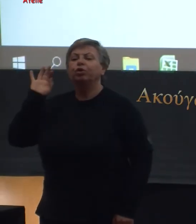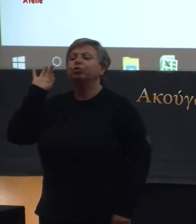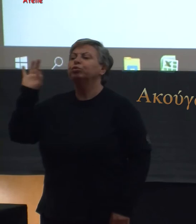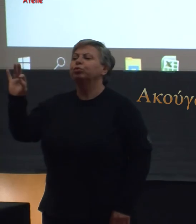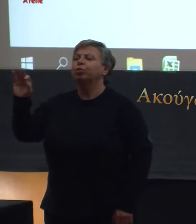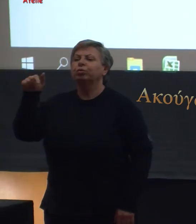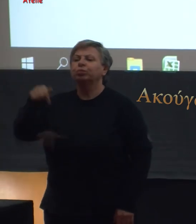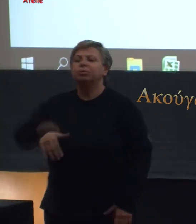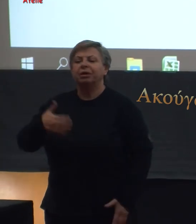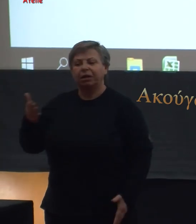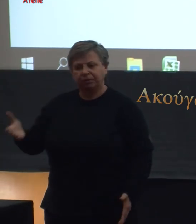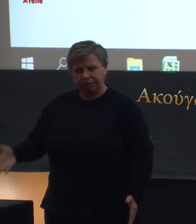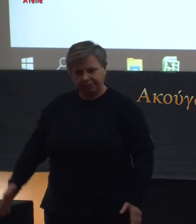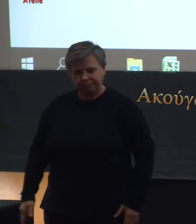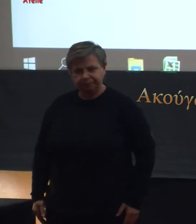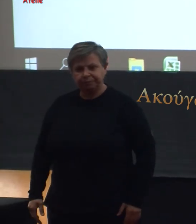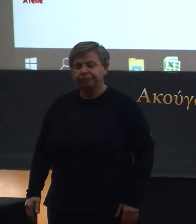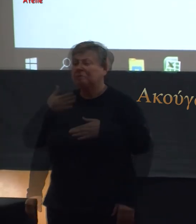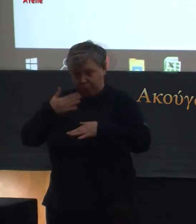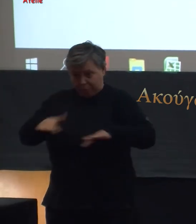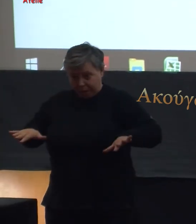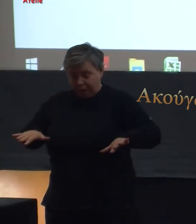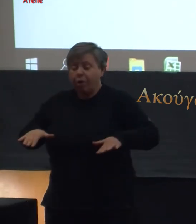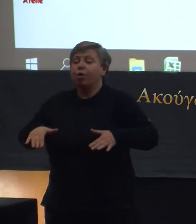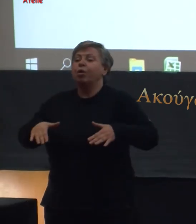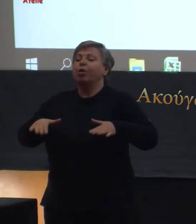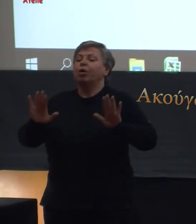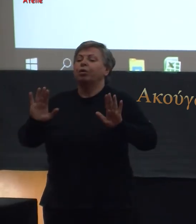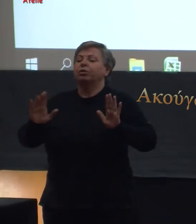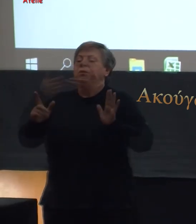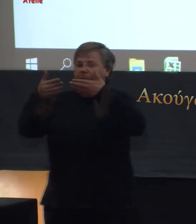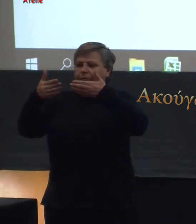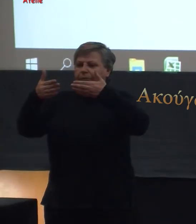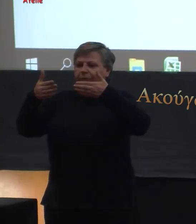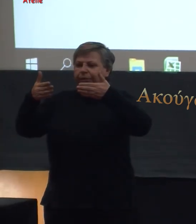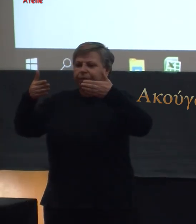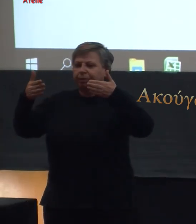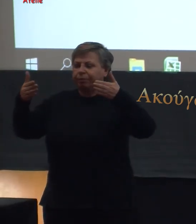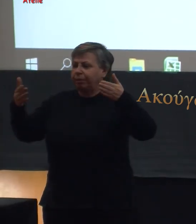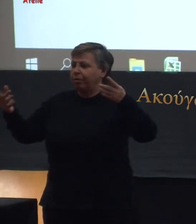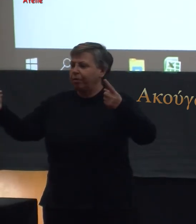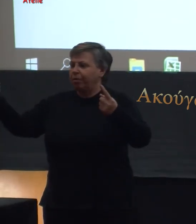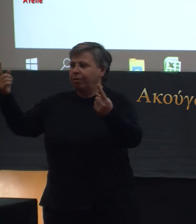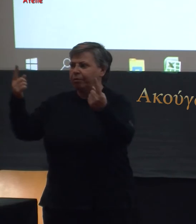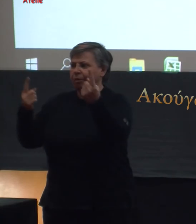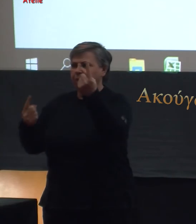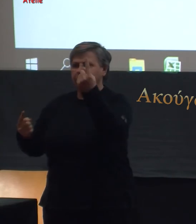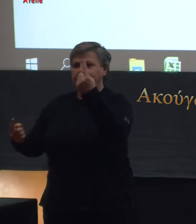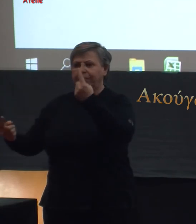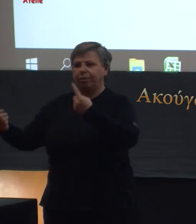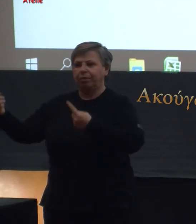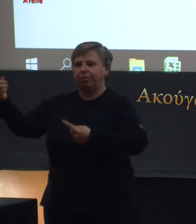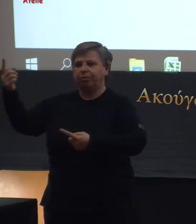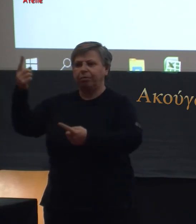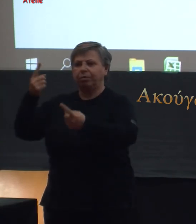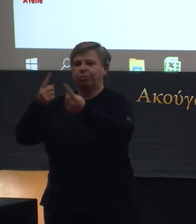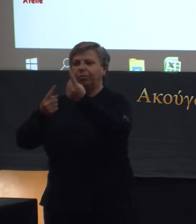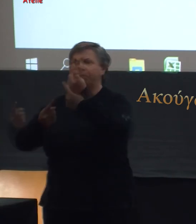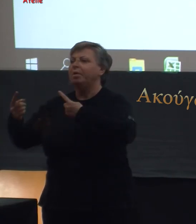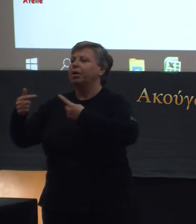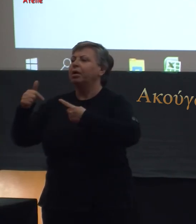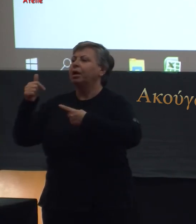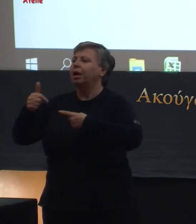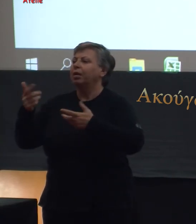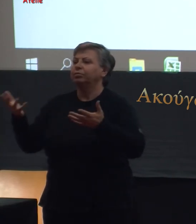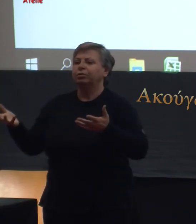Δώσουμε σε αυτές τις κοινότητες την ευκαιρία να μιλήσουν. Σε όλους αυτούς τους ανθρώπους, εμπλέκονται σε αυτό που λέγεται ψυχικές παθήσεις, να μιλήσουν.